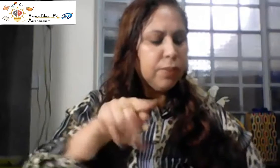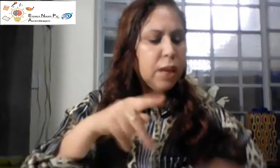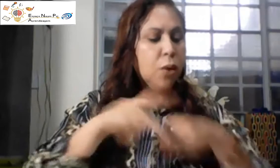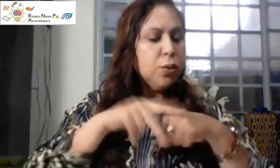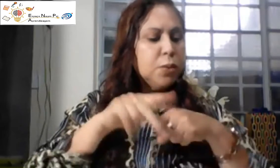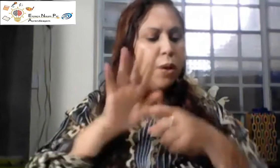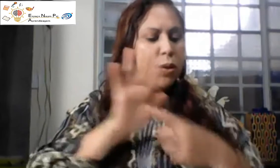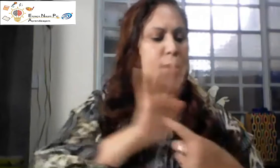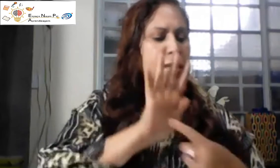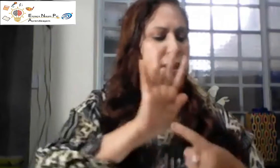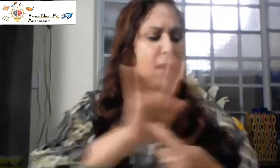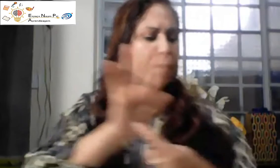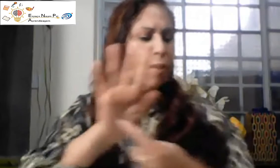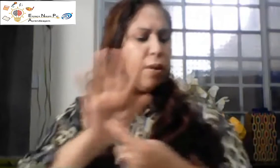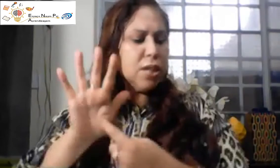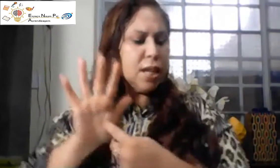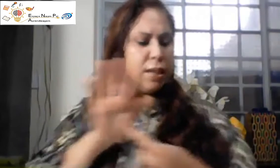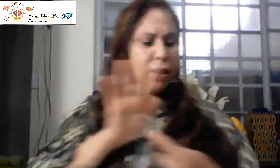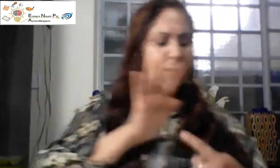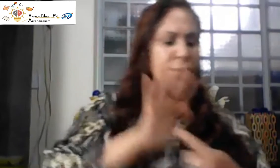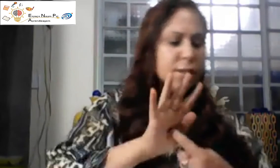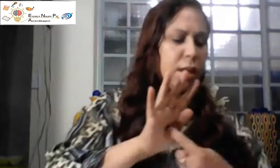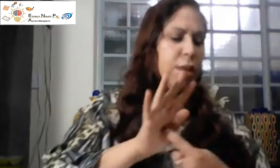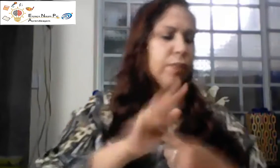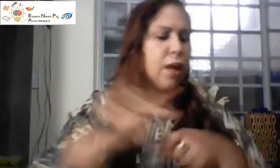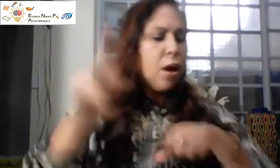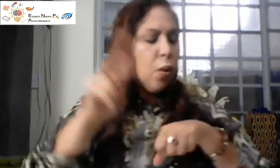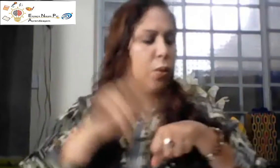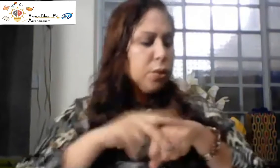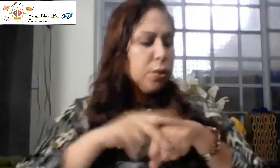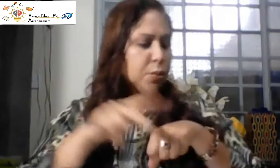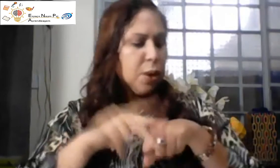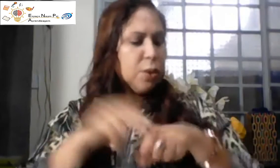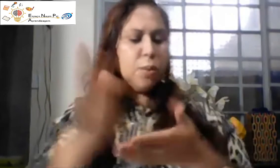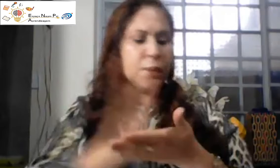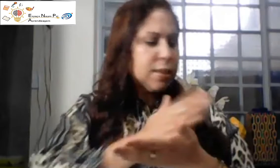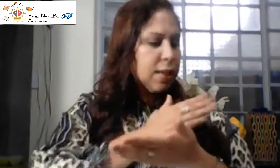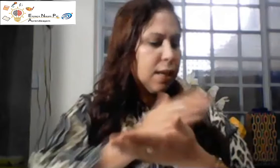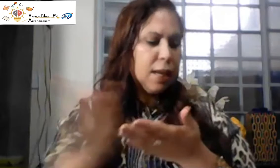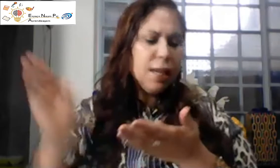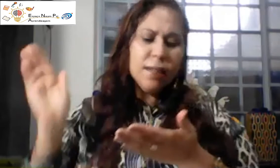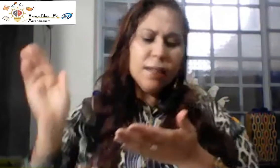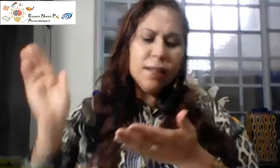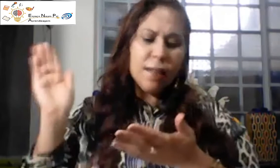interrogativos, os pronomes demonstrativos, os pronomes